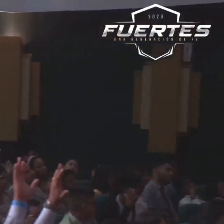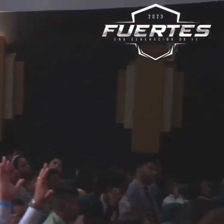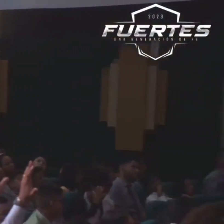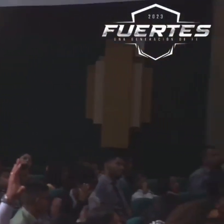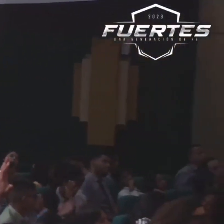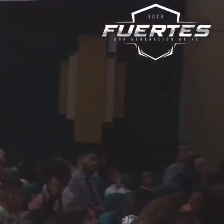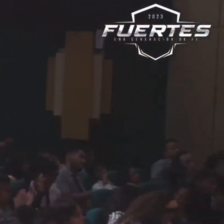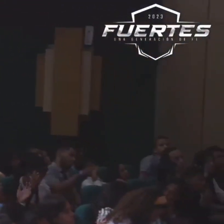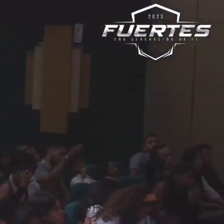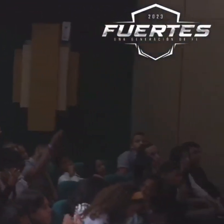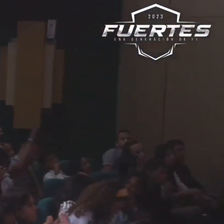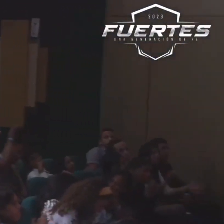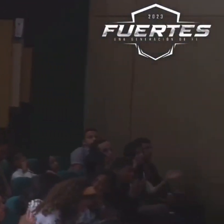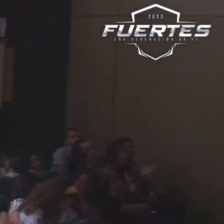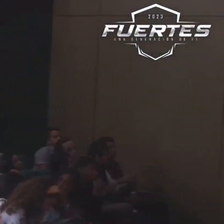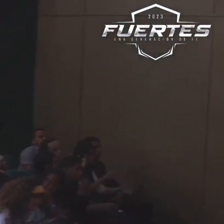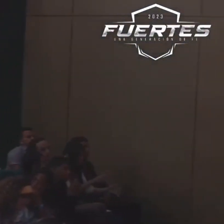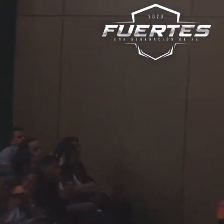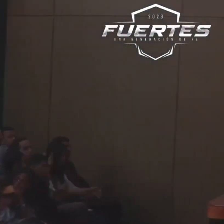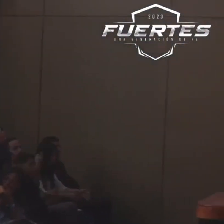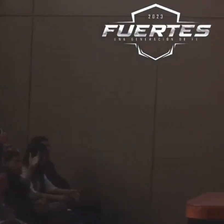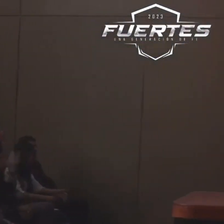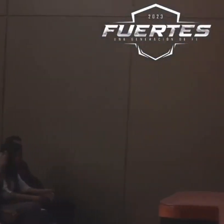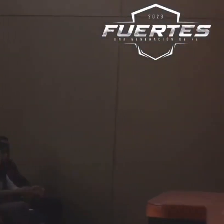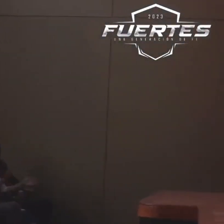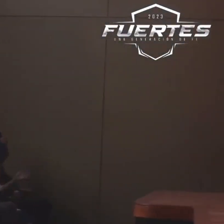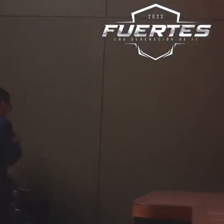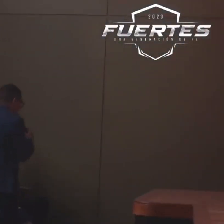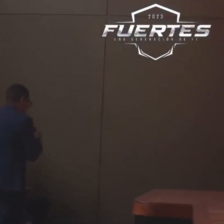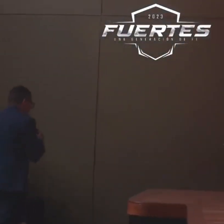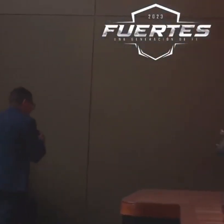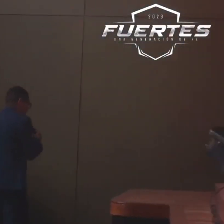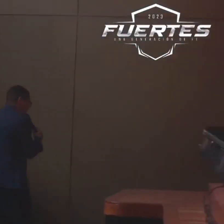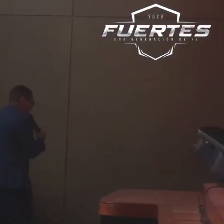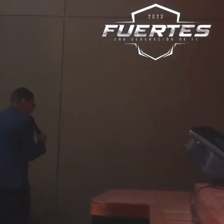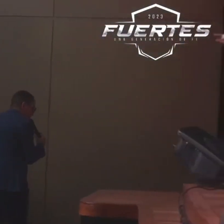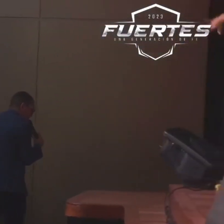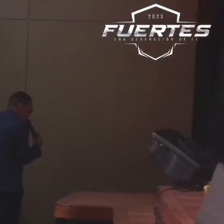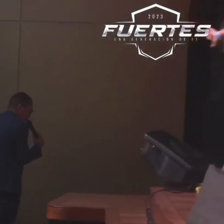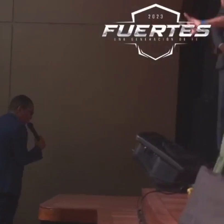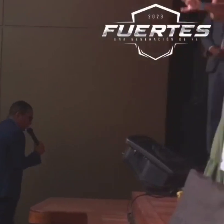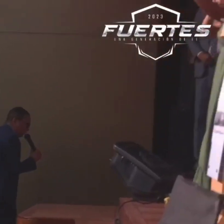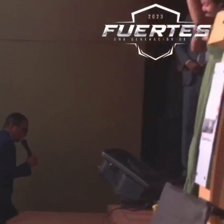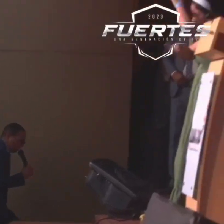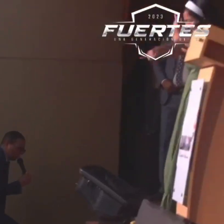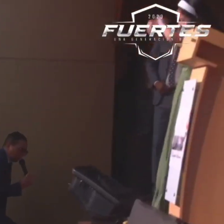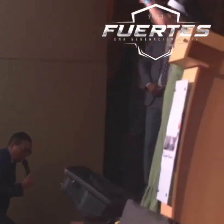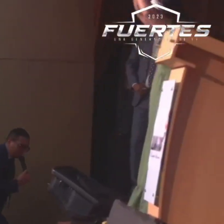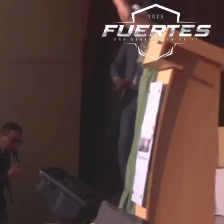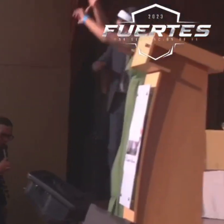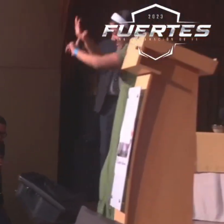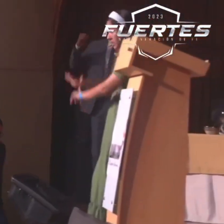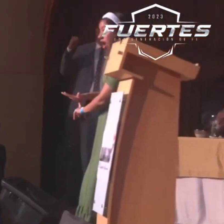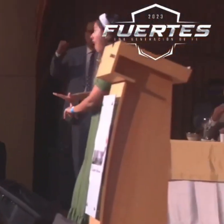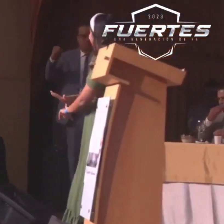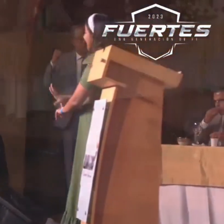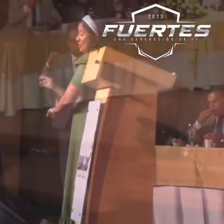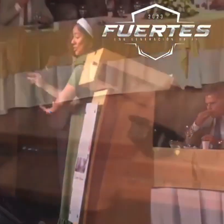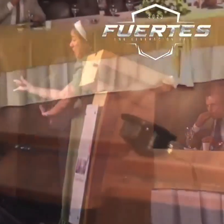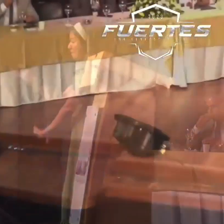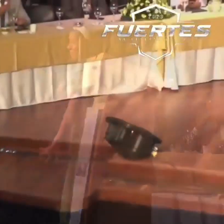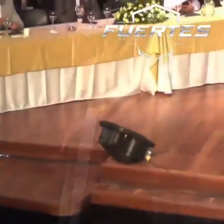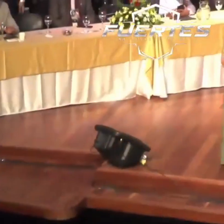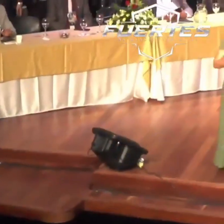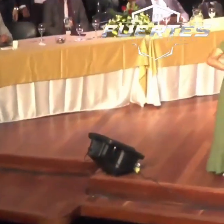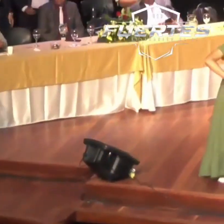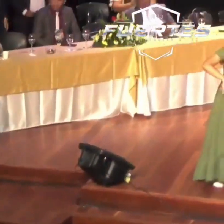sino que son poderosas en Dios para destruir fortalezas. Dios no te metió a esa universidad para que tú seas o te